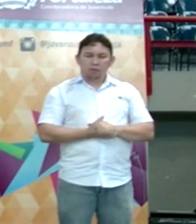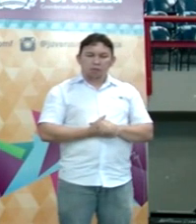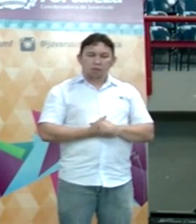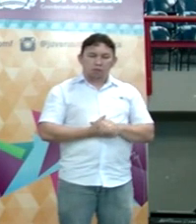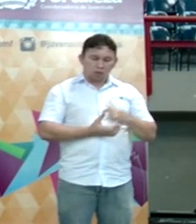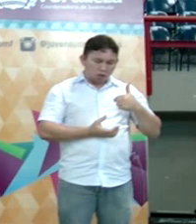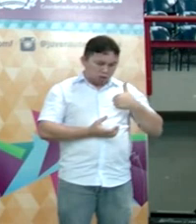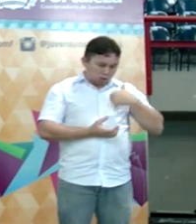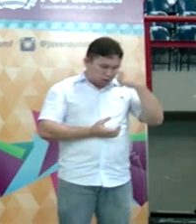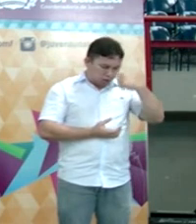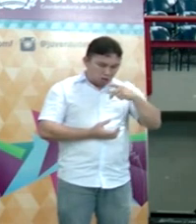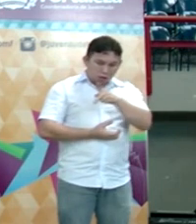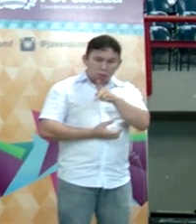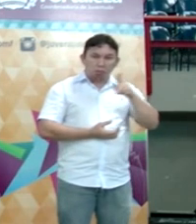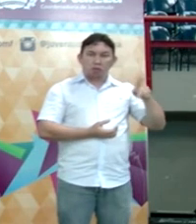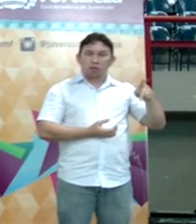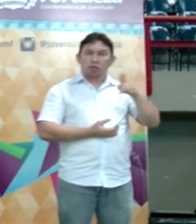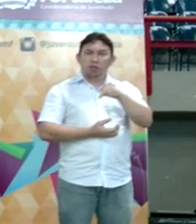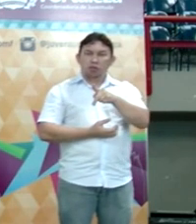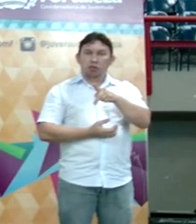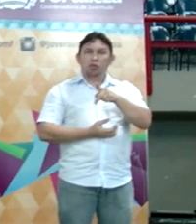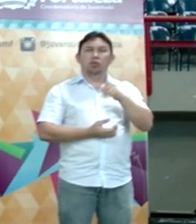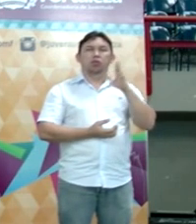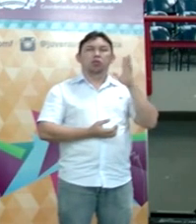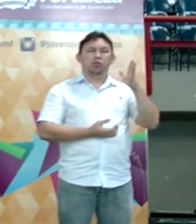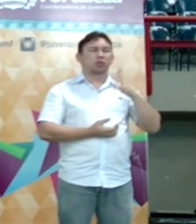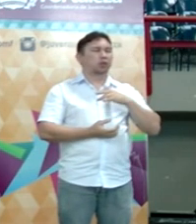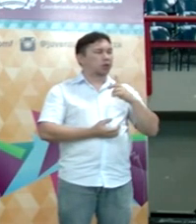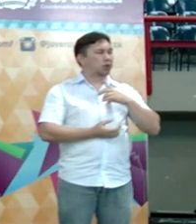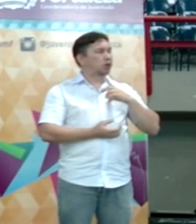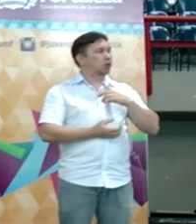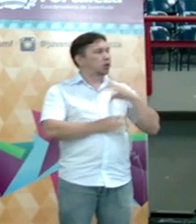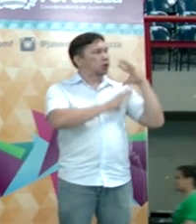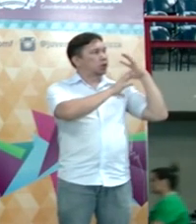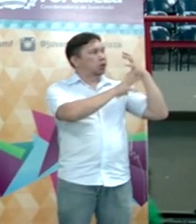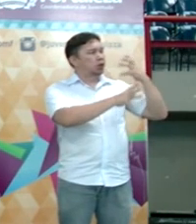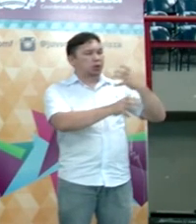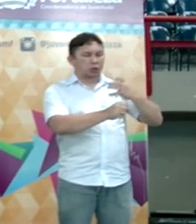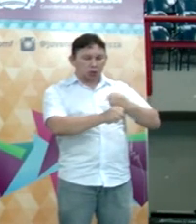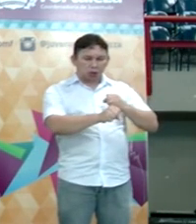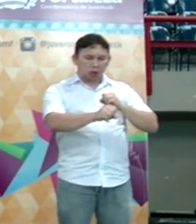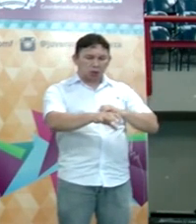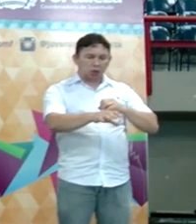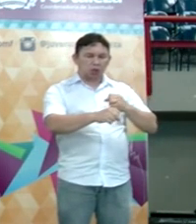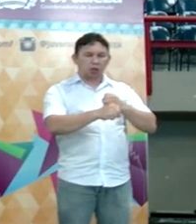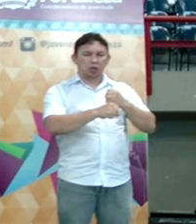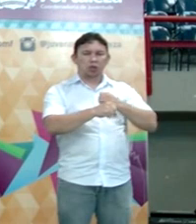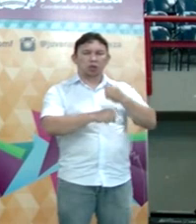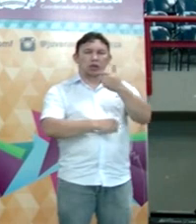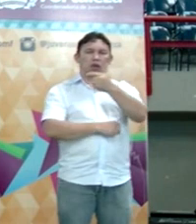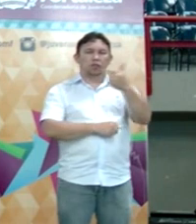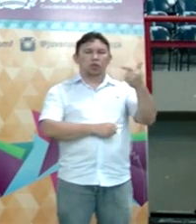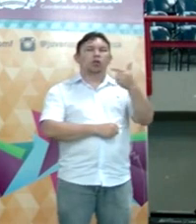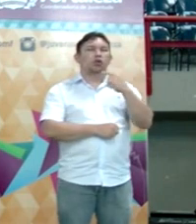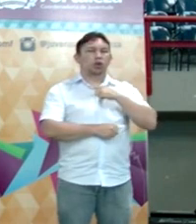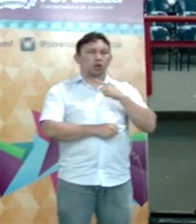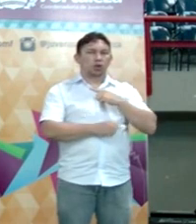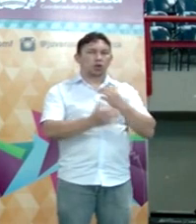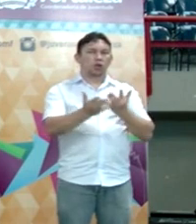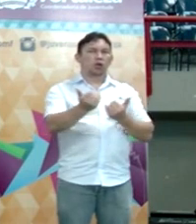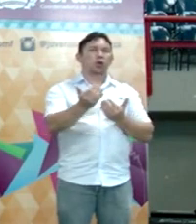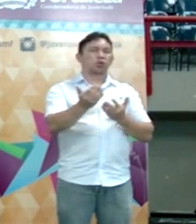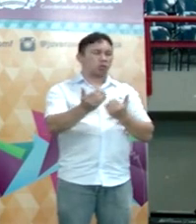A gente que é professor, e eu já tenho 22 anos que dou aula, né? Comecei bem novinho. Eu